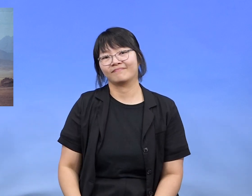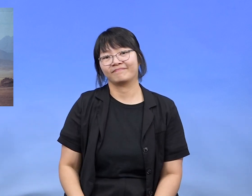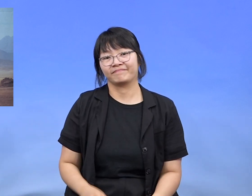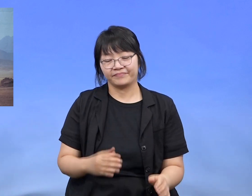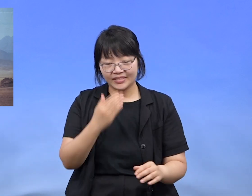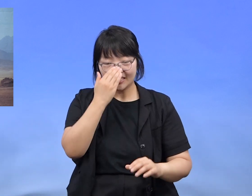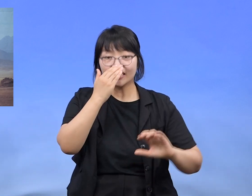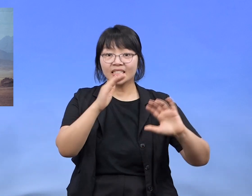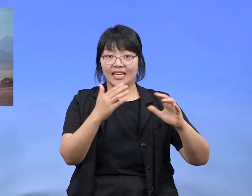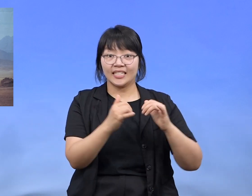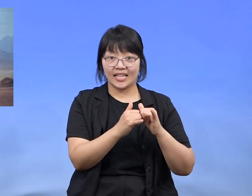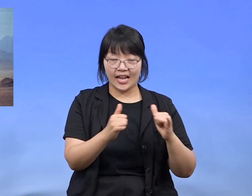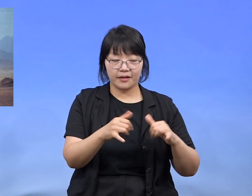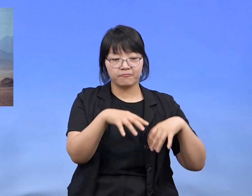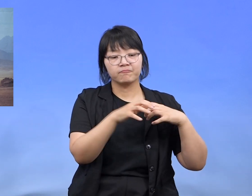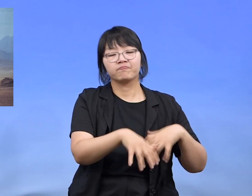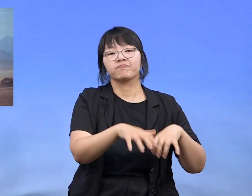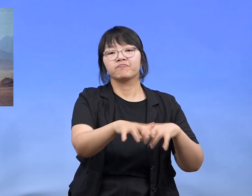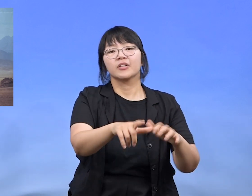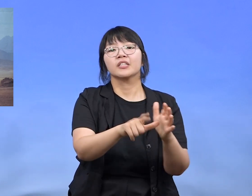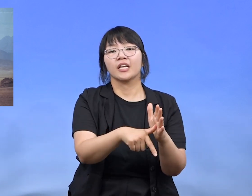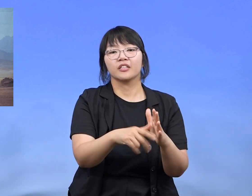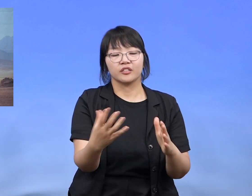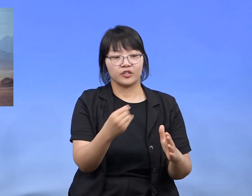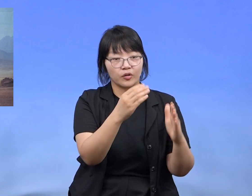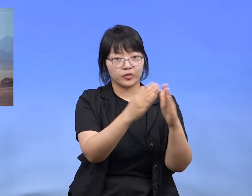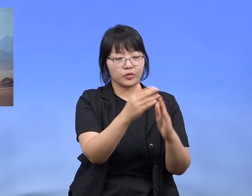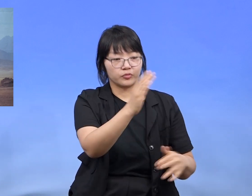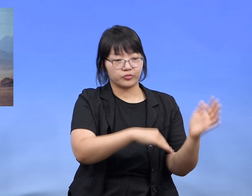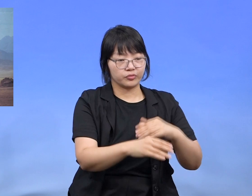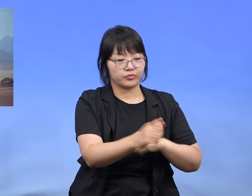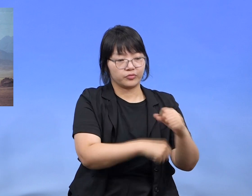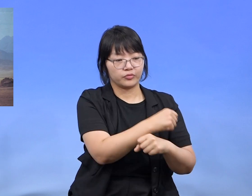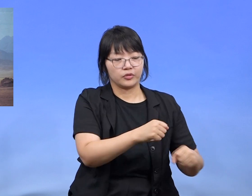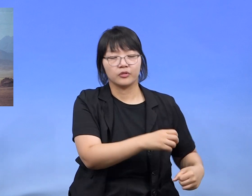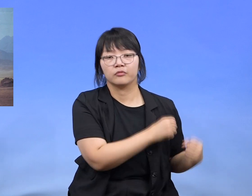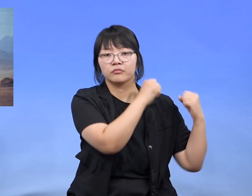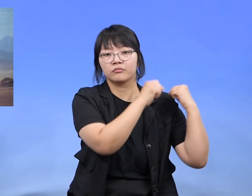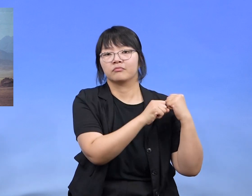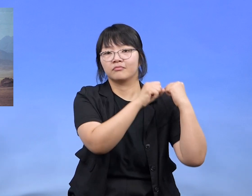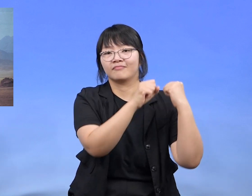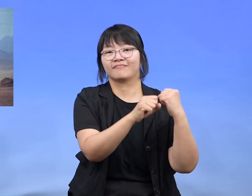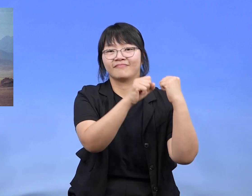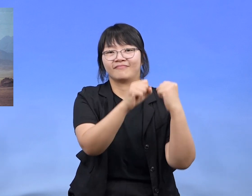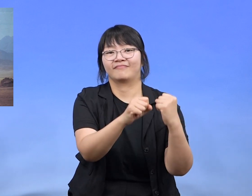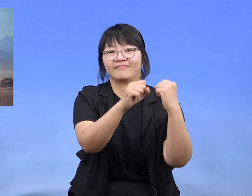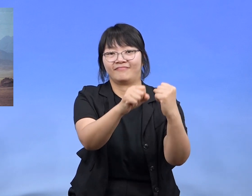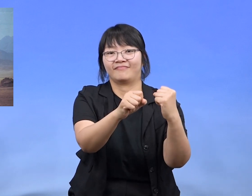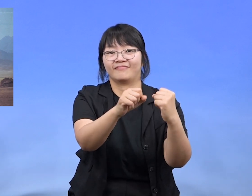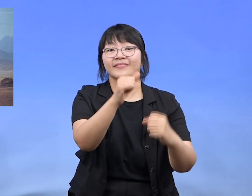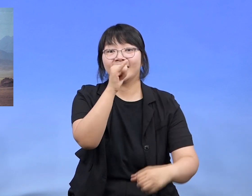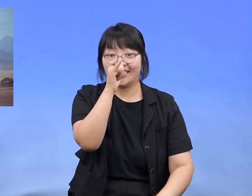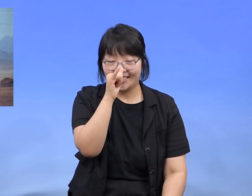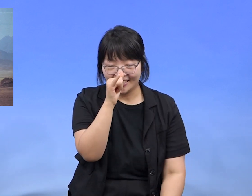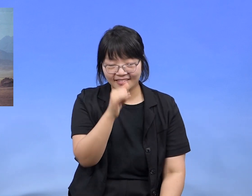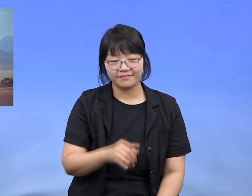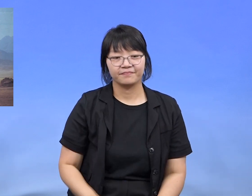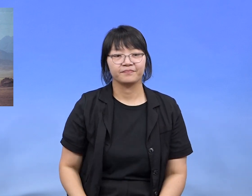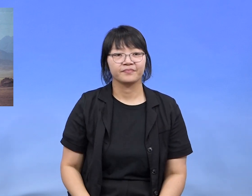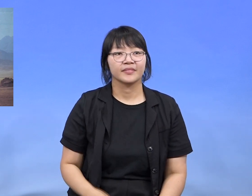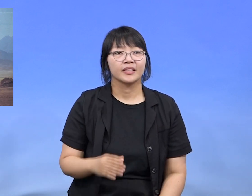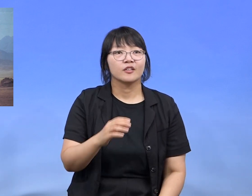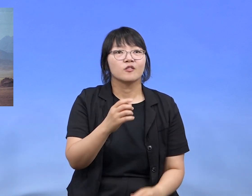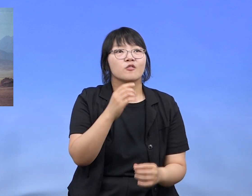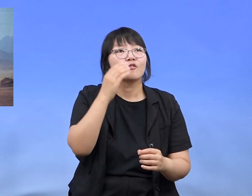그 성막이 다 철수가 되니까, 그때는 하나님이 또 은혜를 주셔서 나중에 다시 말씀드리겠습니다마는